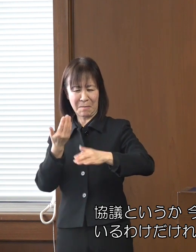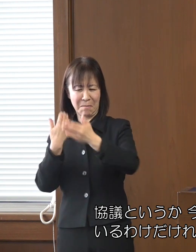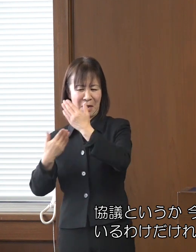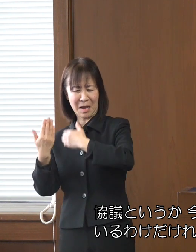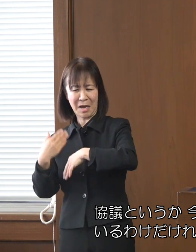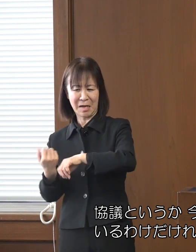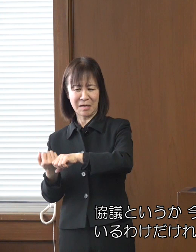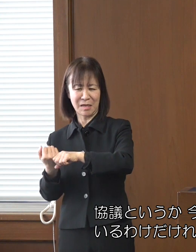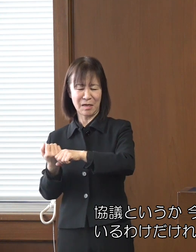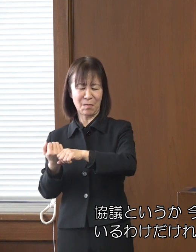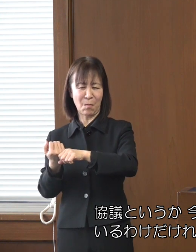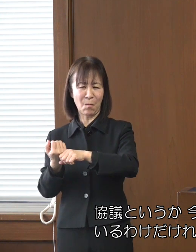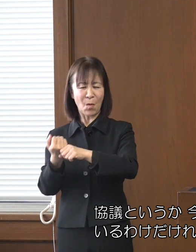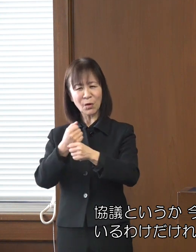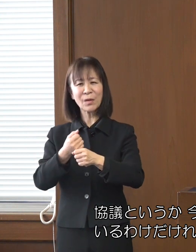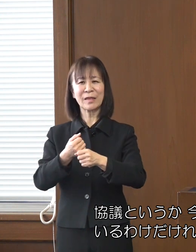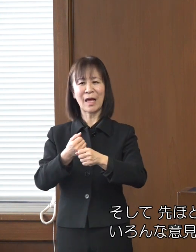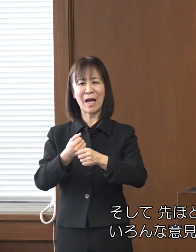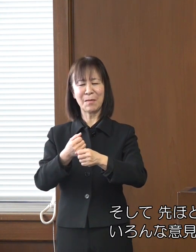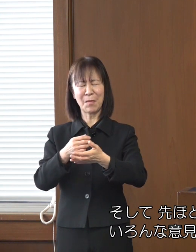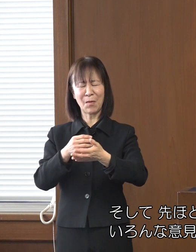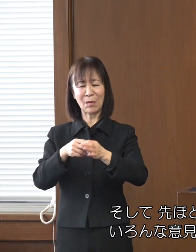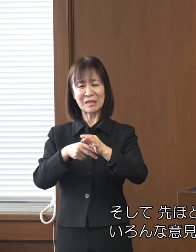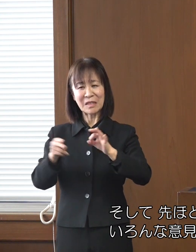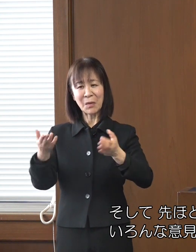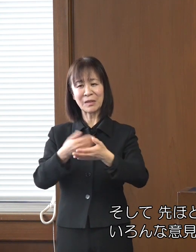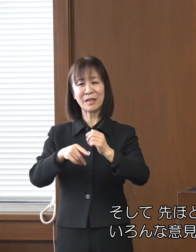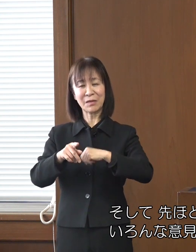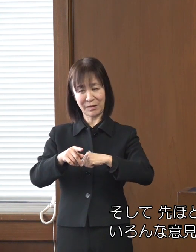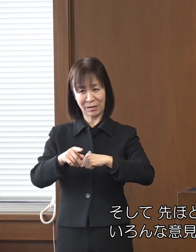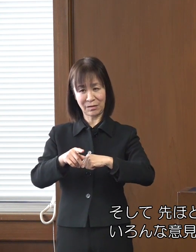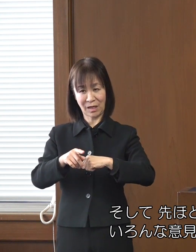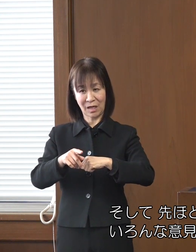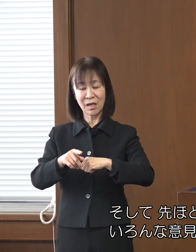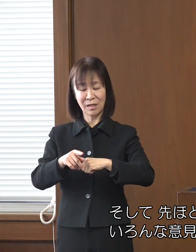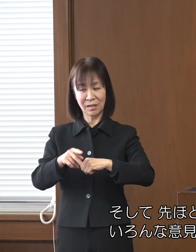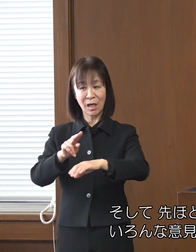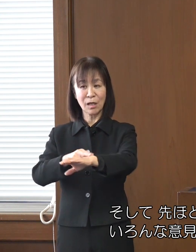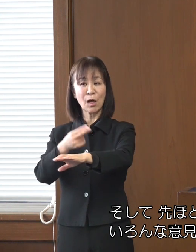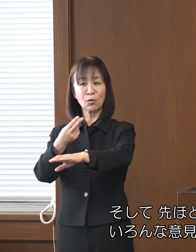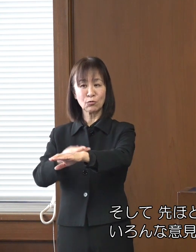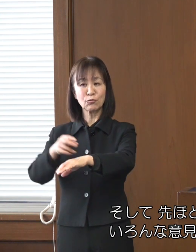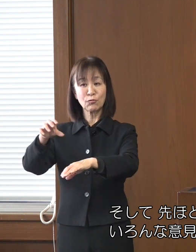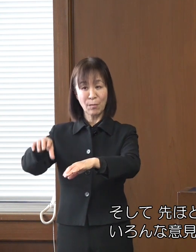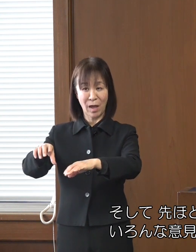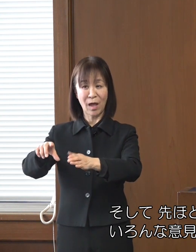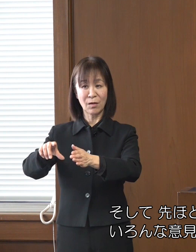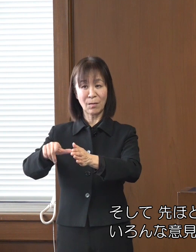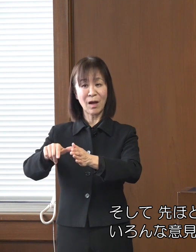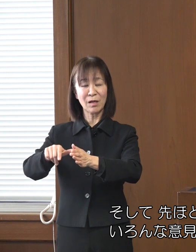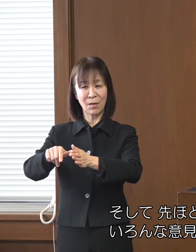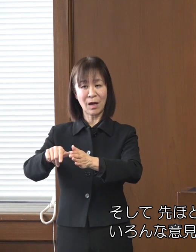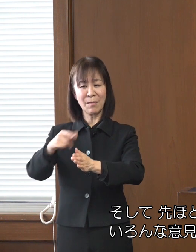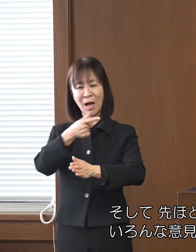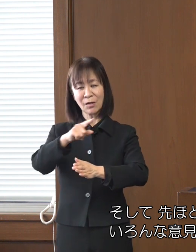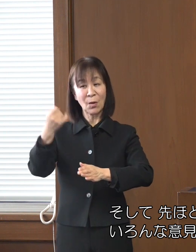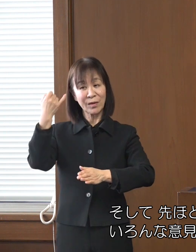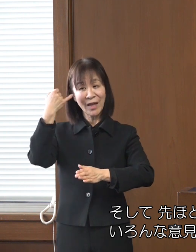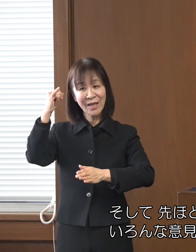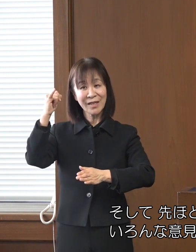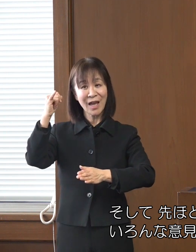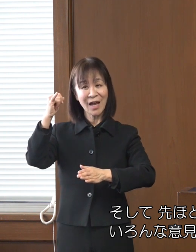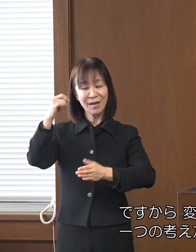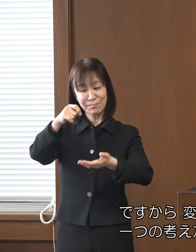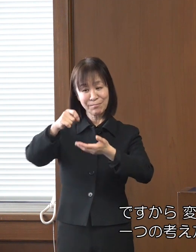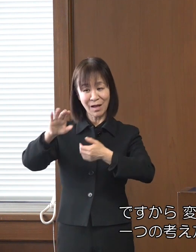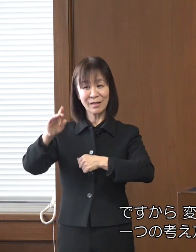準備はあります。そして、先ほどの久留米の話ですけれども、まあまあ、いろんな意見があっていいと思います